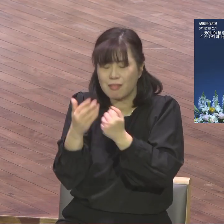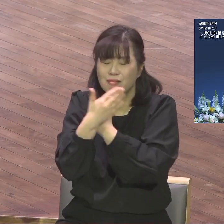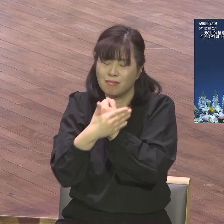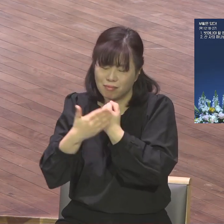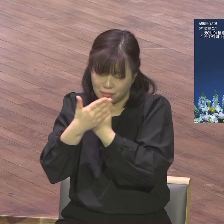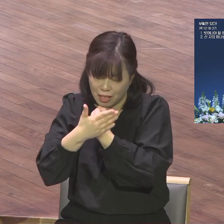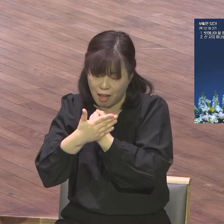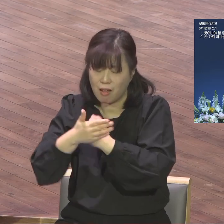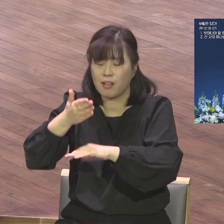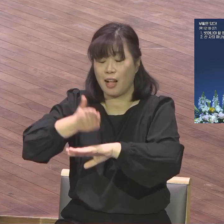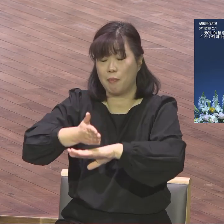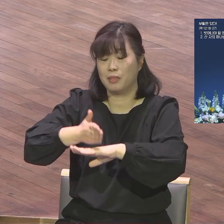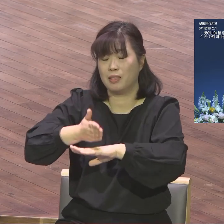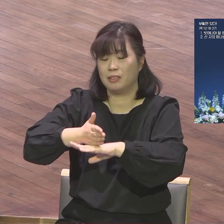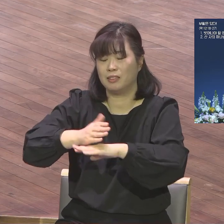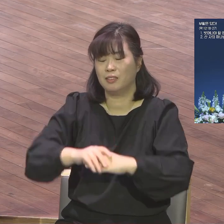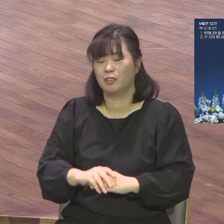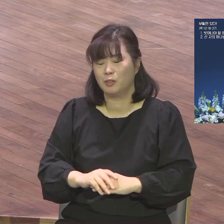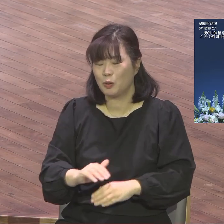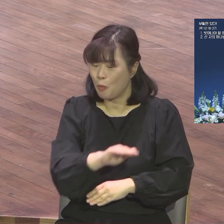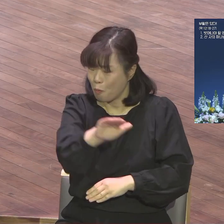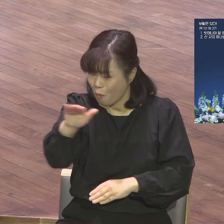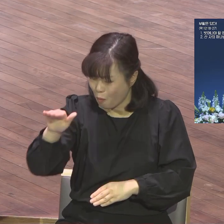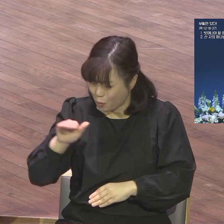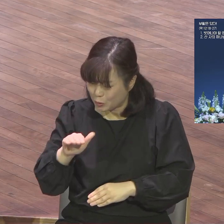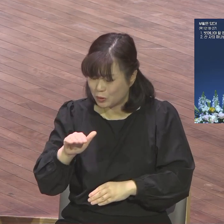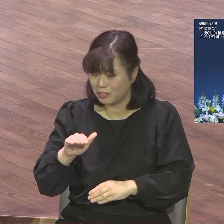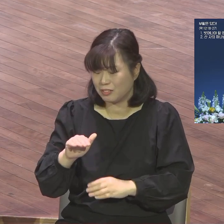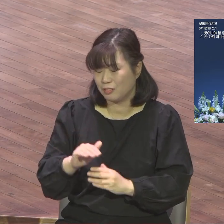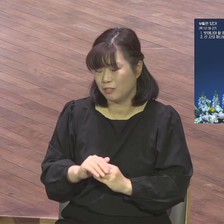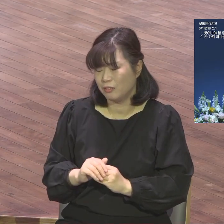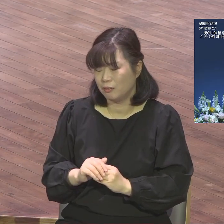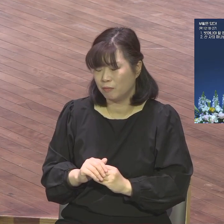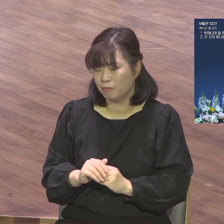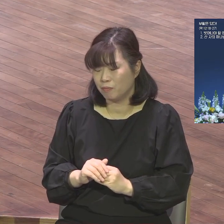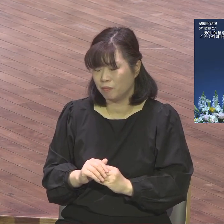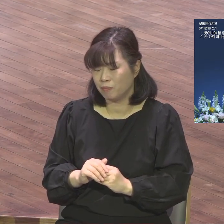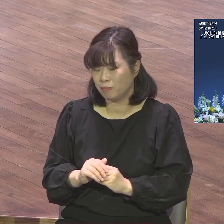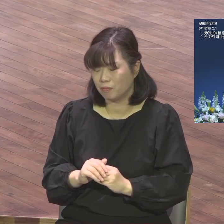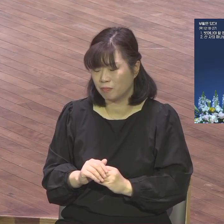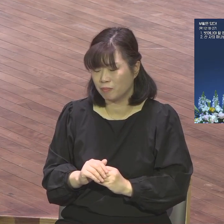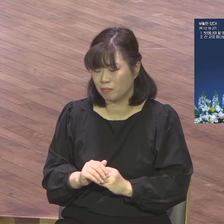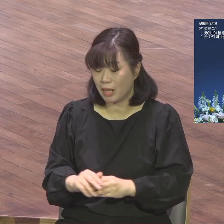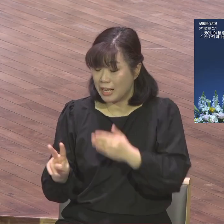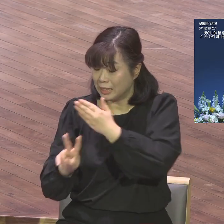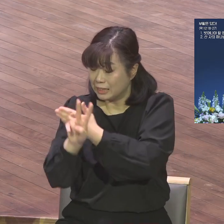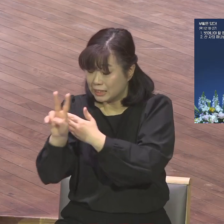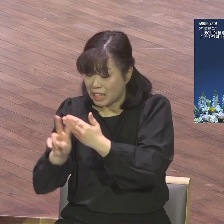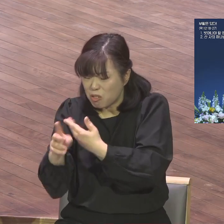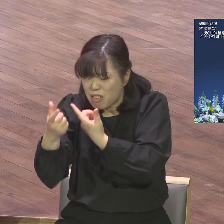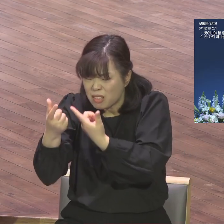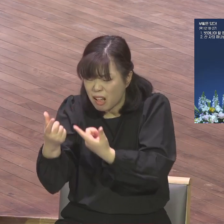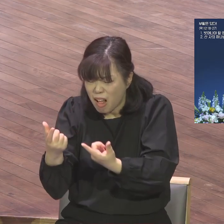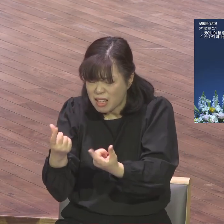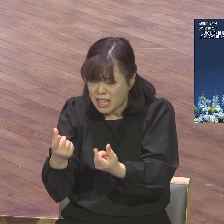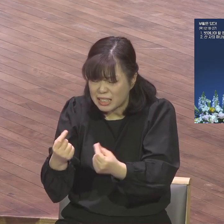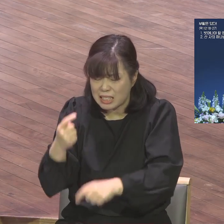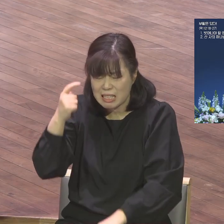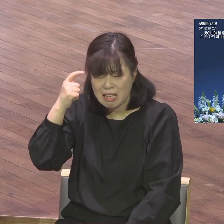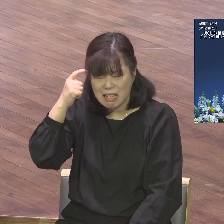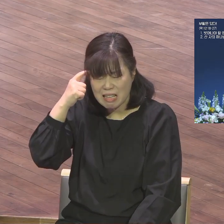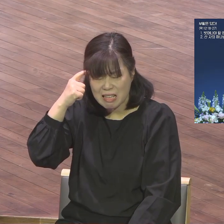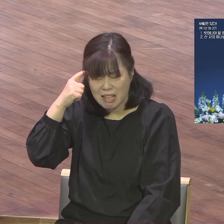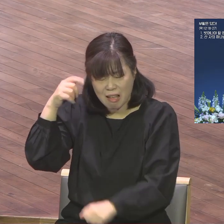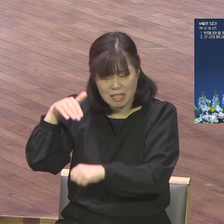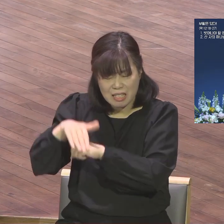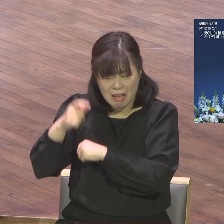주신 것 감사드립니다. 우리 모든 영혼 성도들이 이제 이 사도견들처럼 벗어나야 될 영적 무지에서